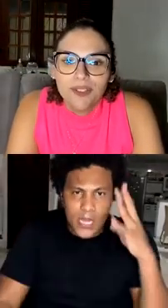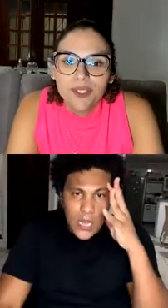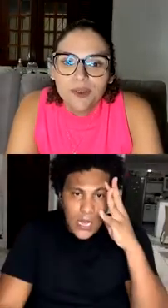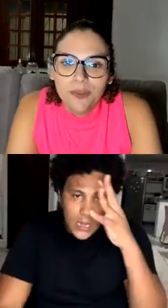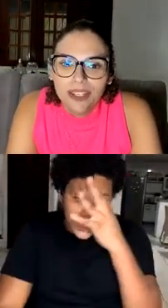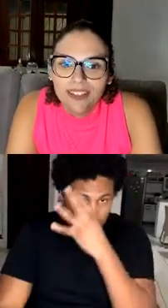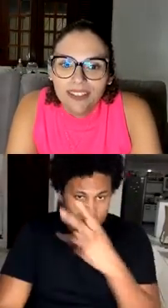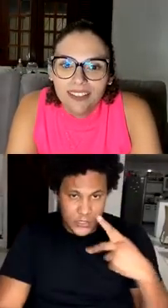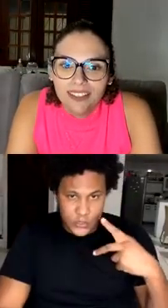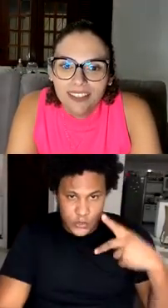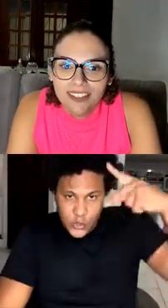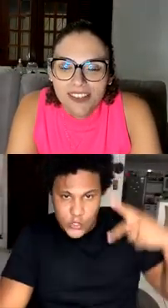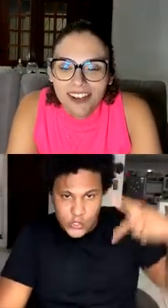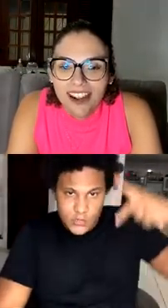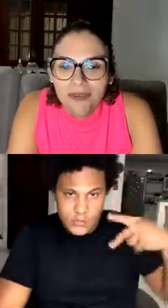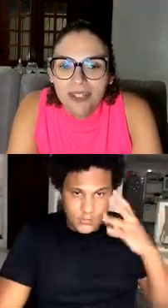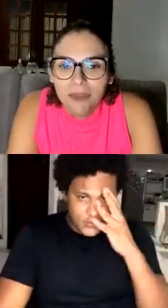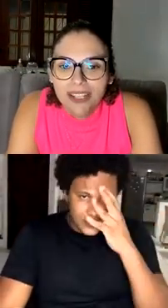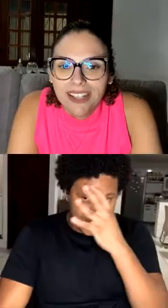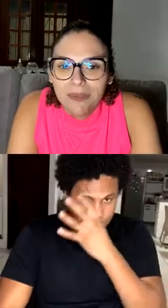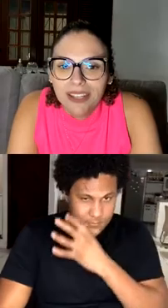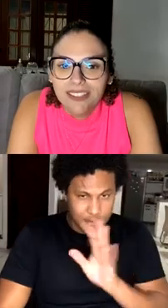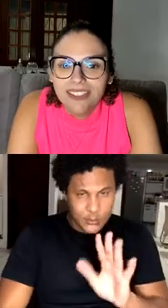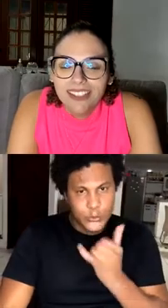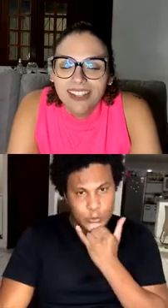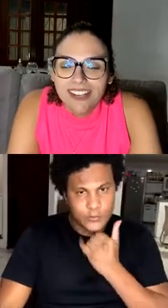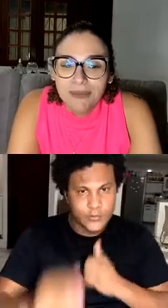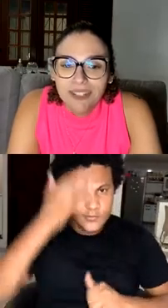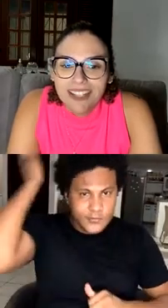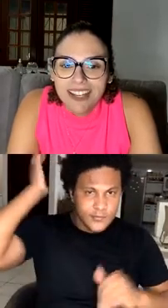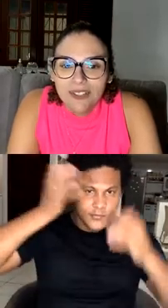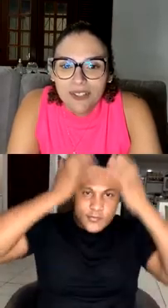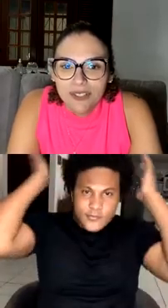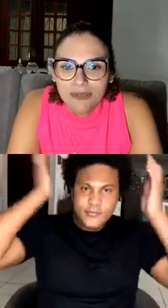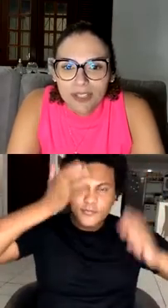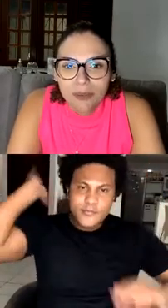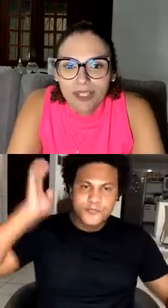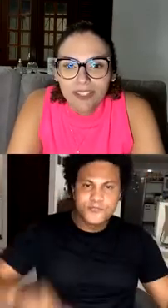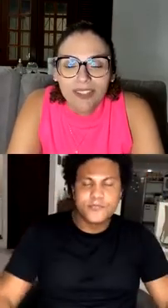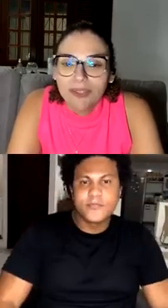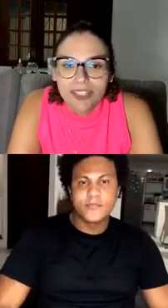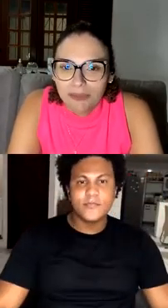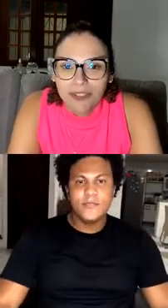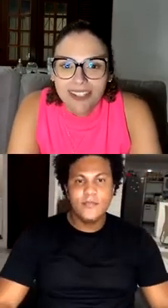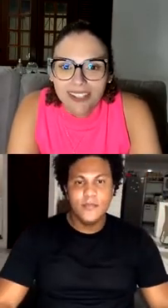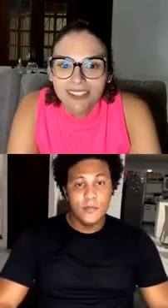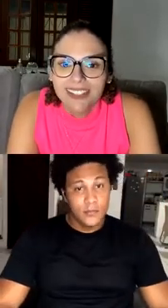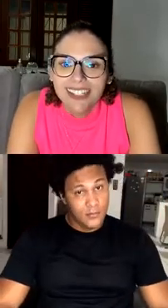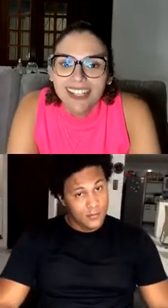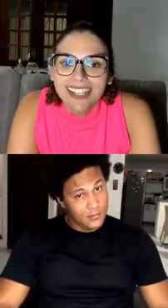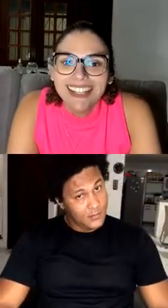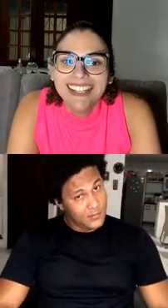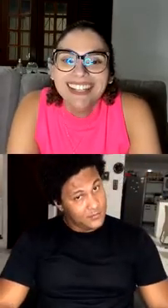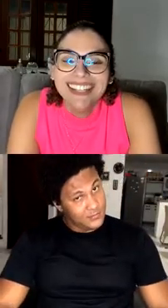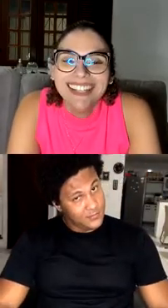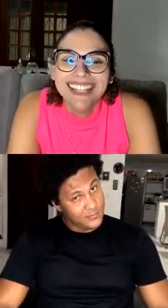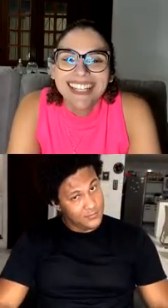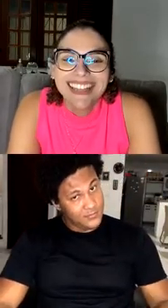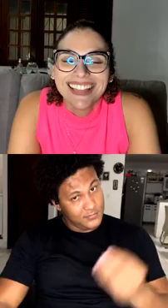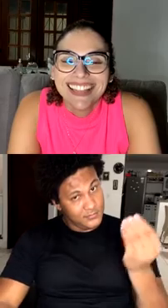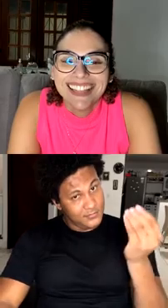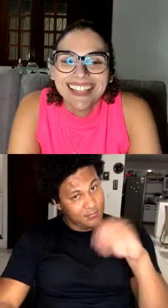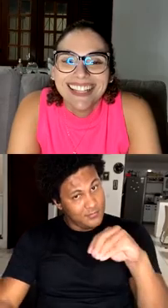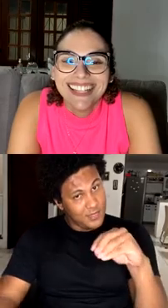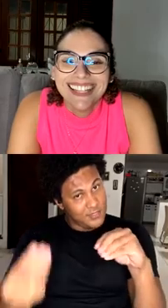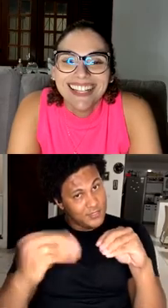Pronto, desculpem. A gente acaba não percebendo. A gente é muito lesado, os dois. Mais Roberto do que eu, mas a gente é muito lesado.